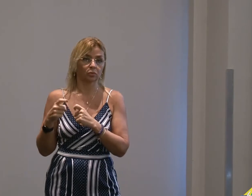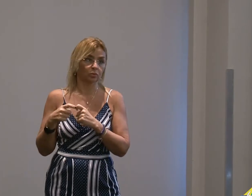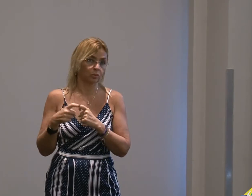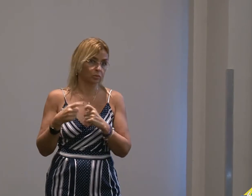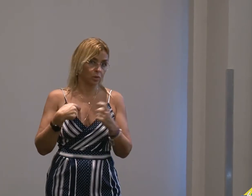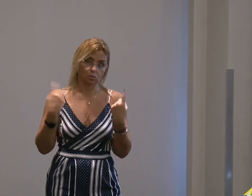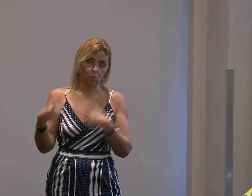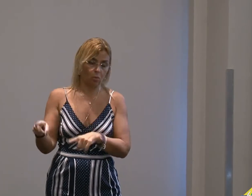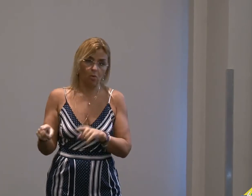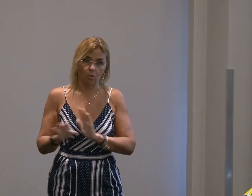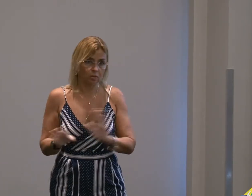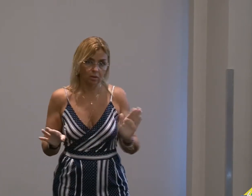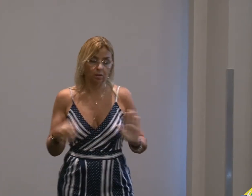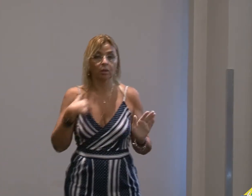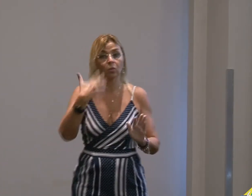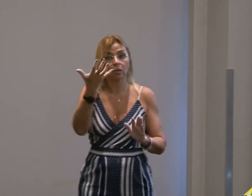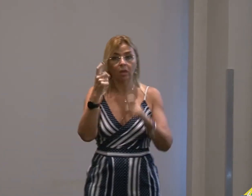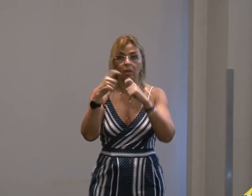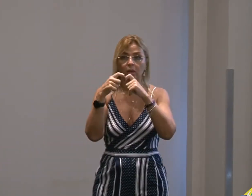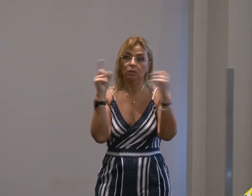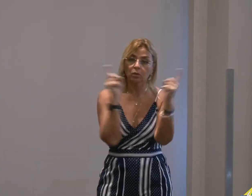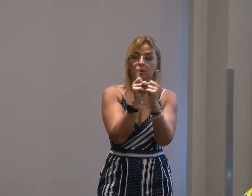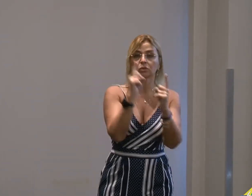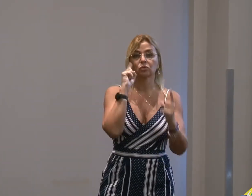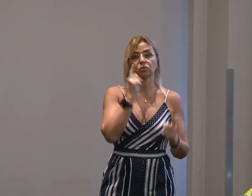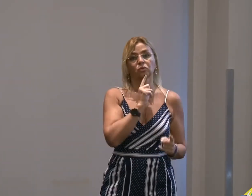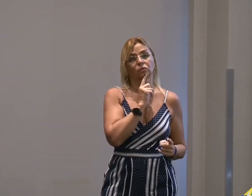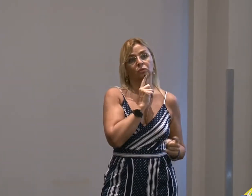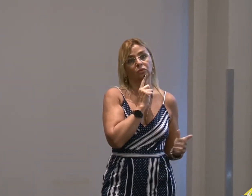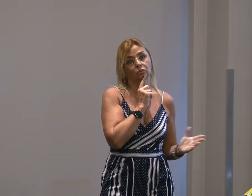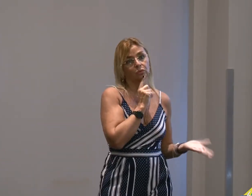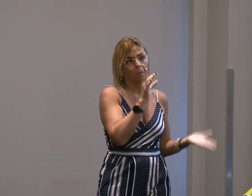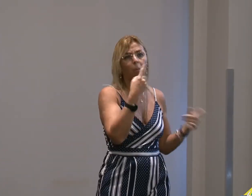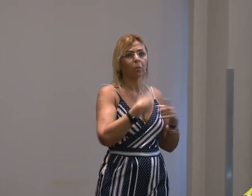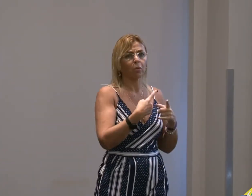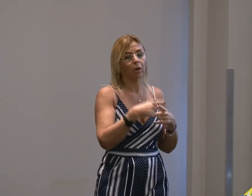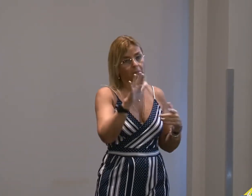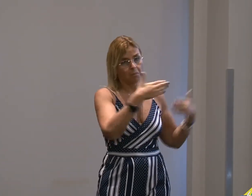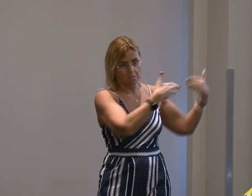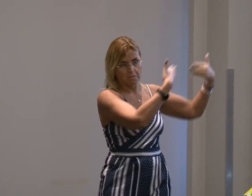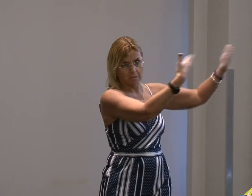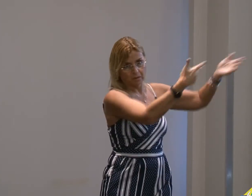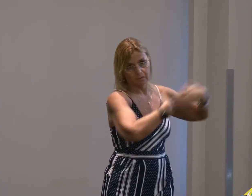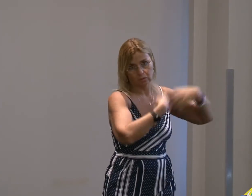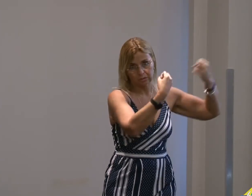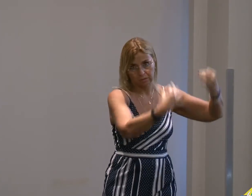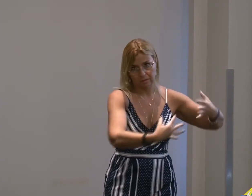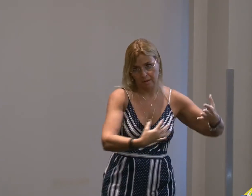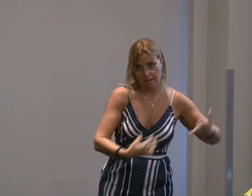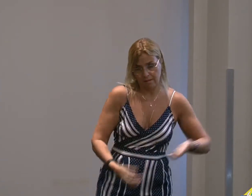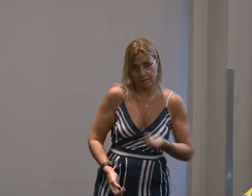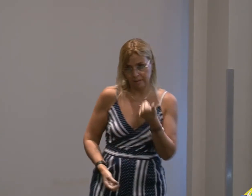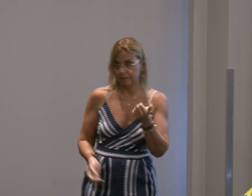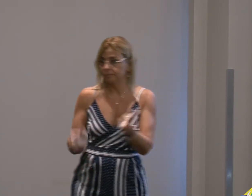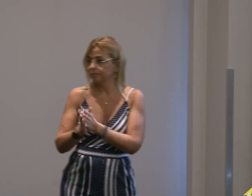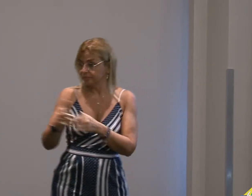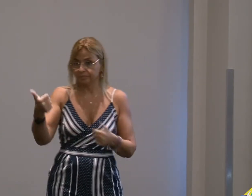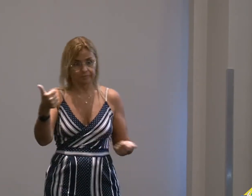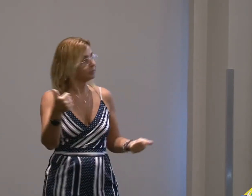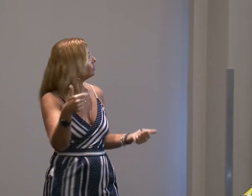Eu sou contra intérprete na área da saúde, porque eu acho que o atendimento precisa ser personalizado e eu vou explicar o